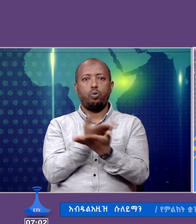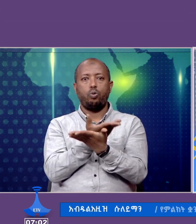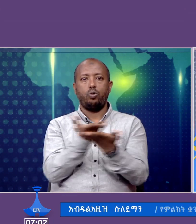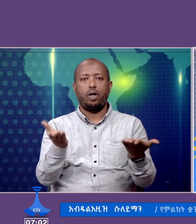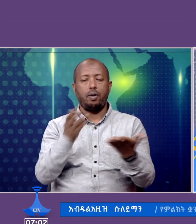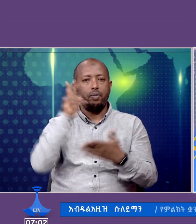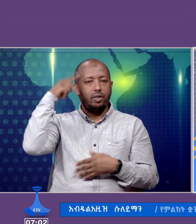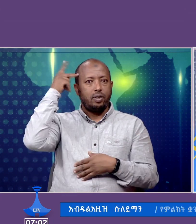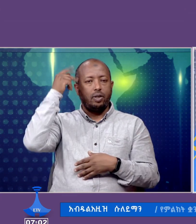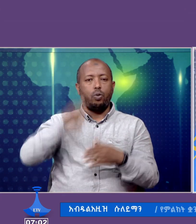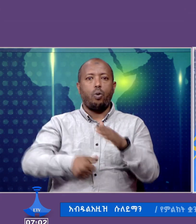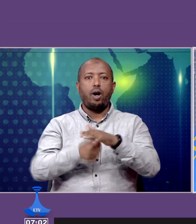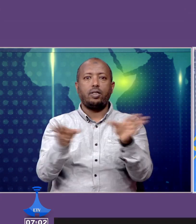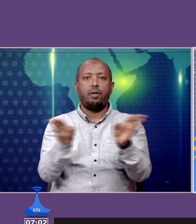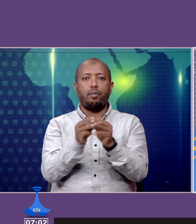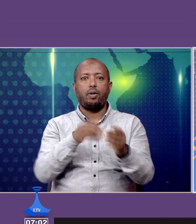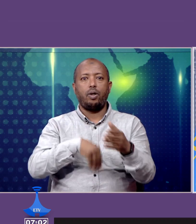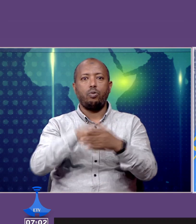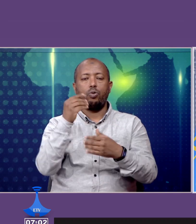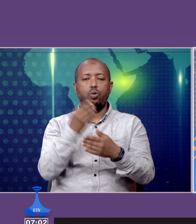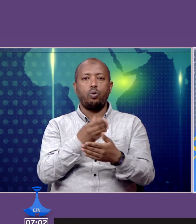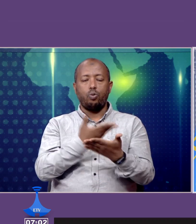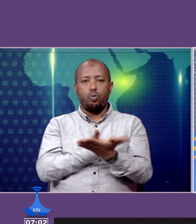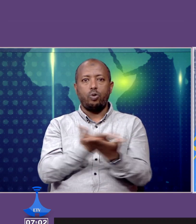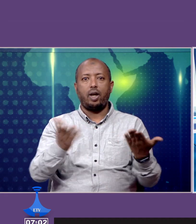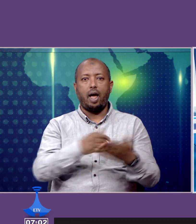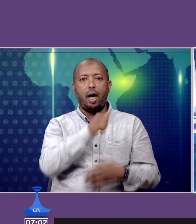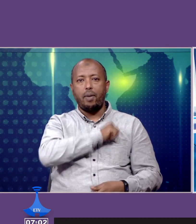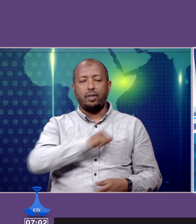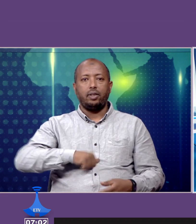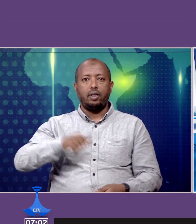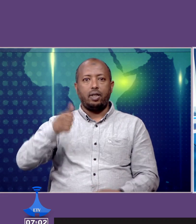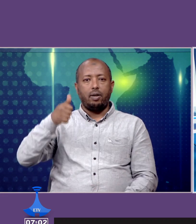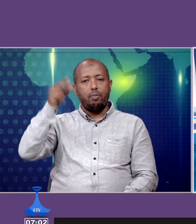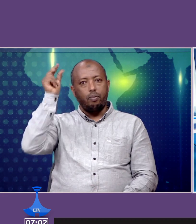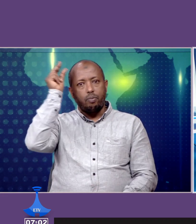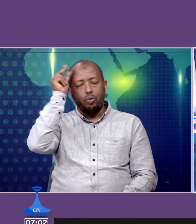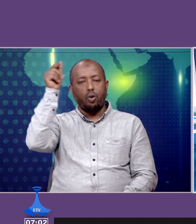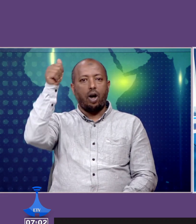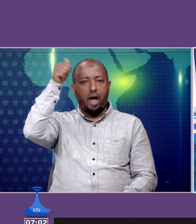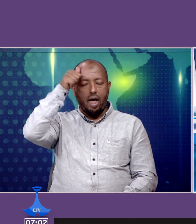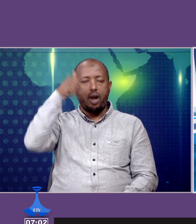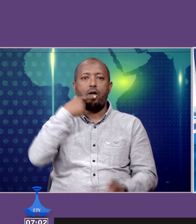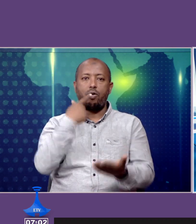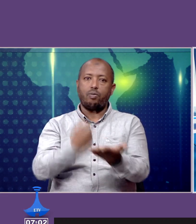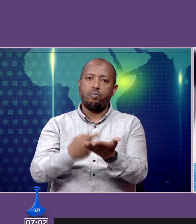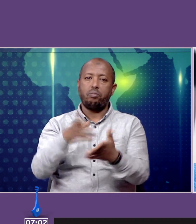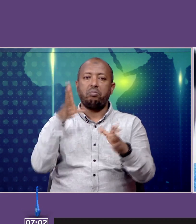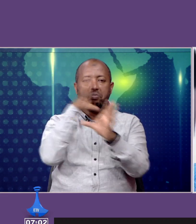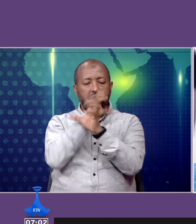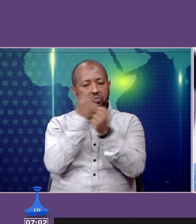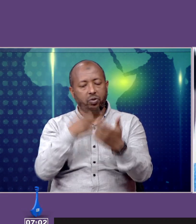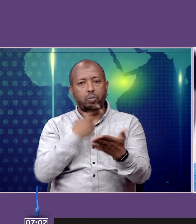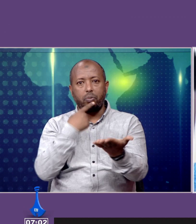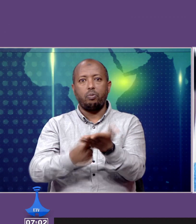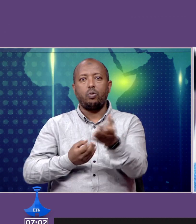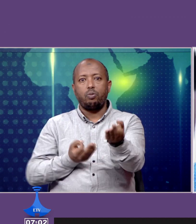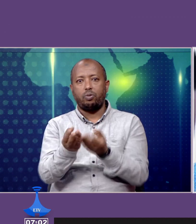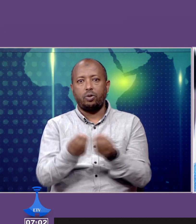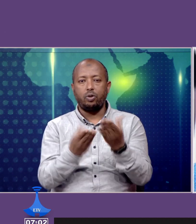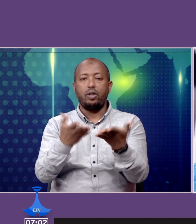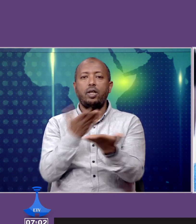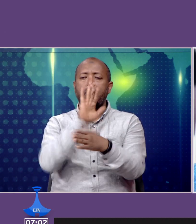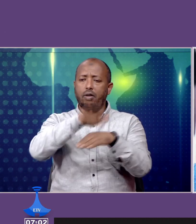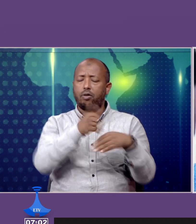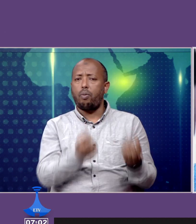አዘጋጅ ብሔራዊ ኮሚቴ ሰብሳቢ አምባሳደር ብርቱካን አያኑ ጉባኤው በስኬት መጠናቀቁን የተናገሩት በጉባኤው ከ8000 በላይ እንግዶች አዲስ